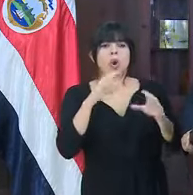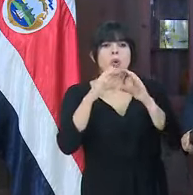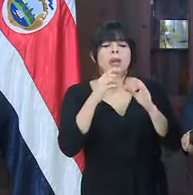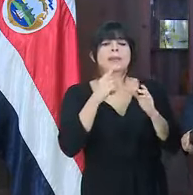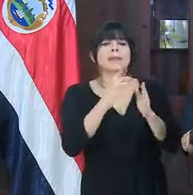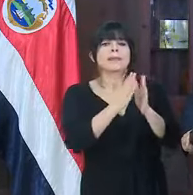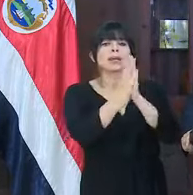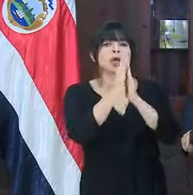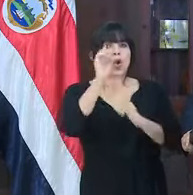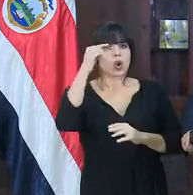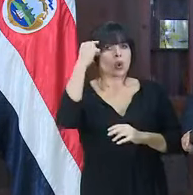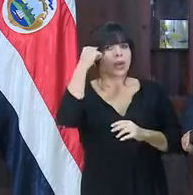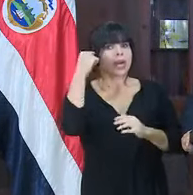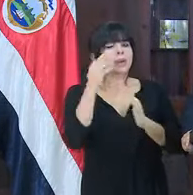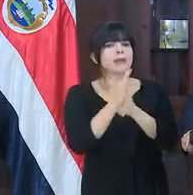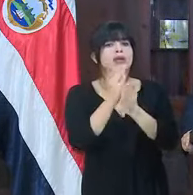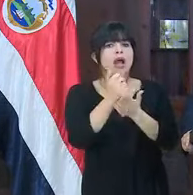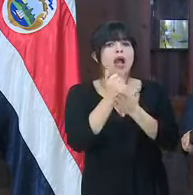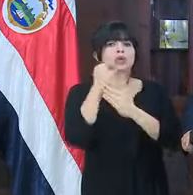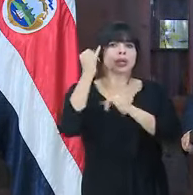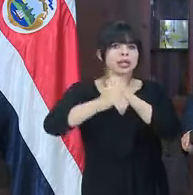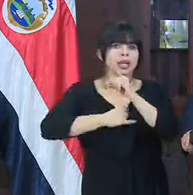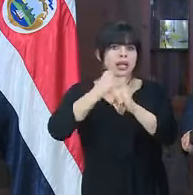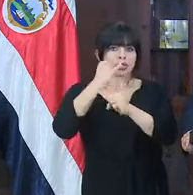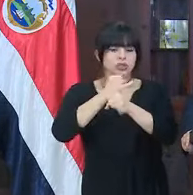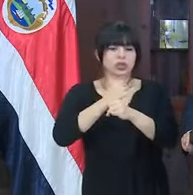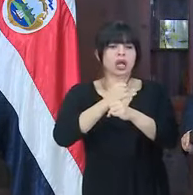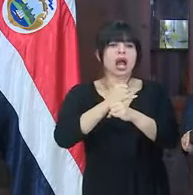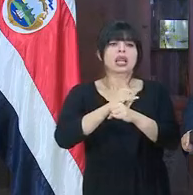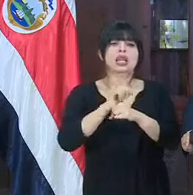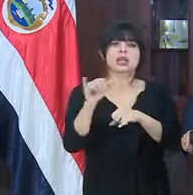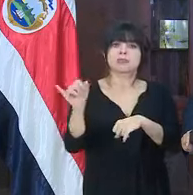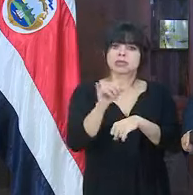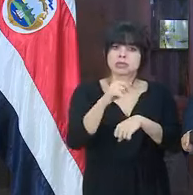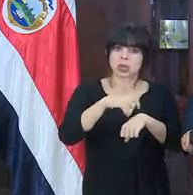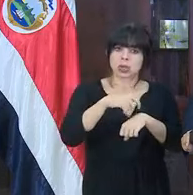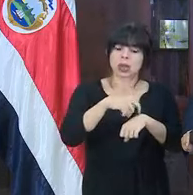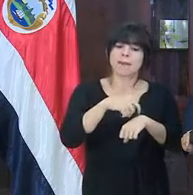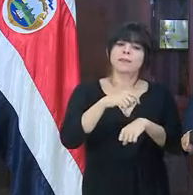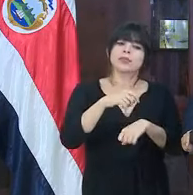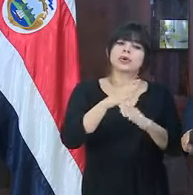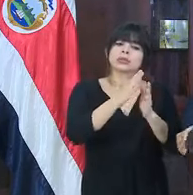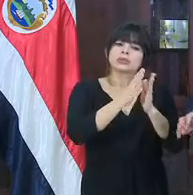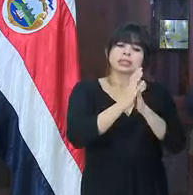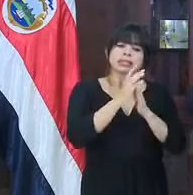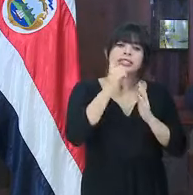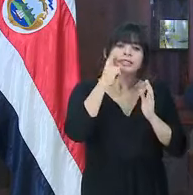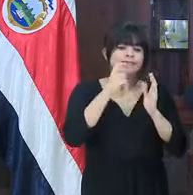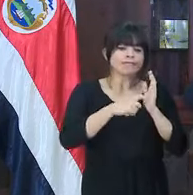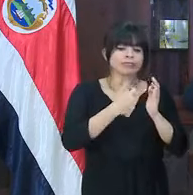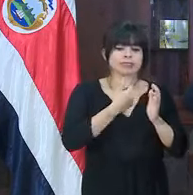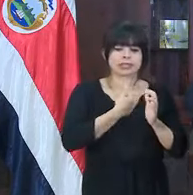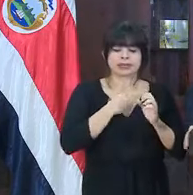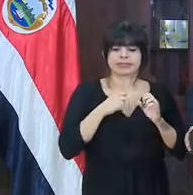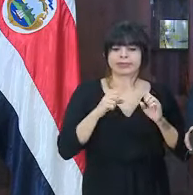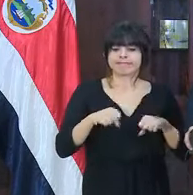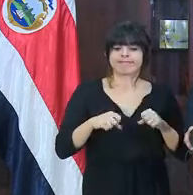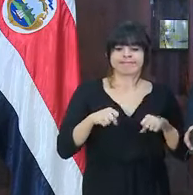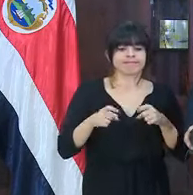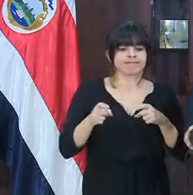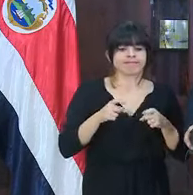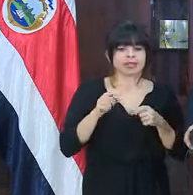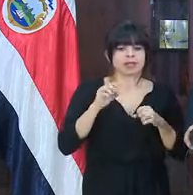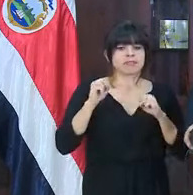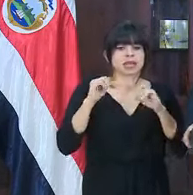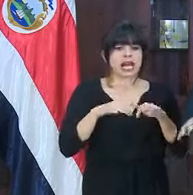al gobierno solicitar ayuda internacional y a la vez que reconozca una incapacidad en el tema migratorio.